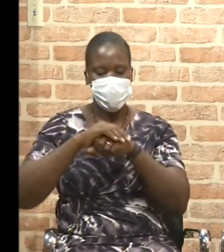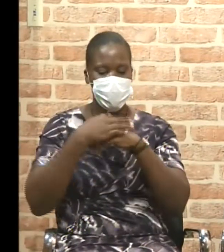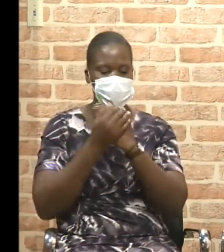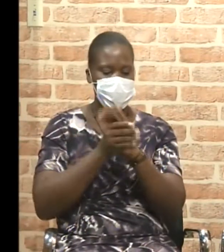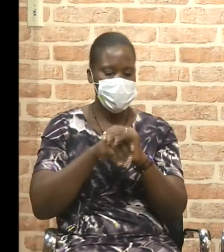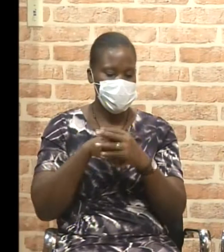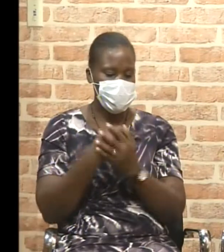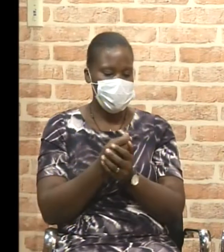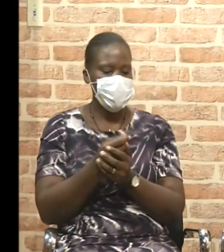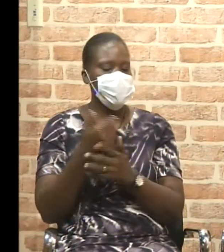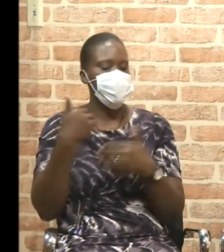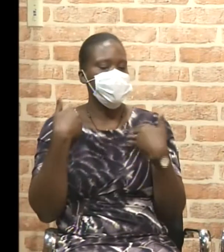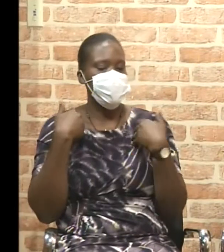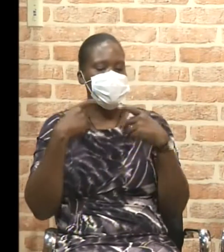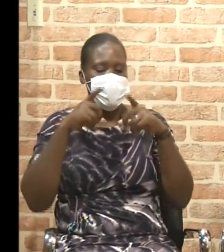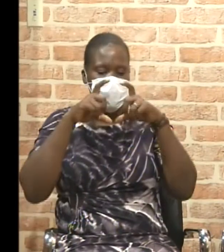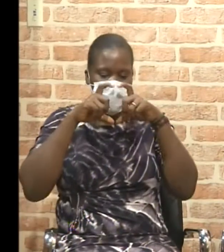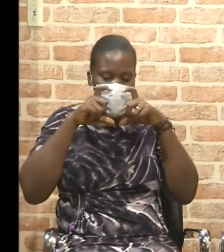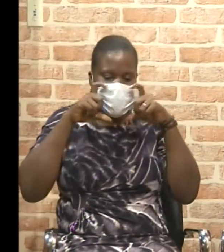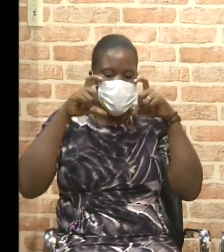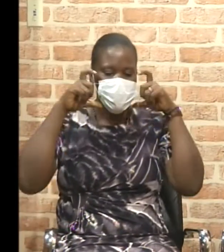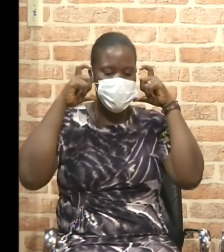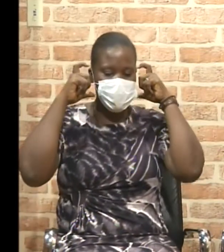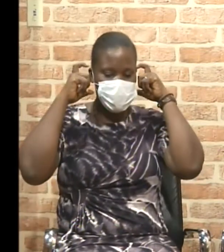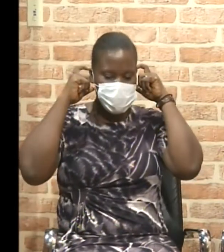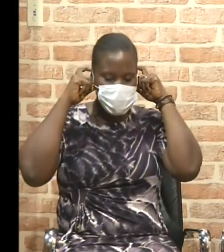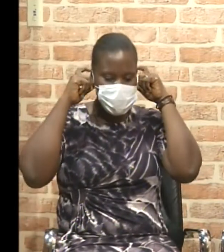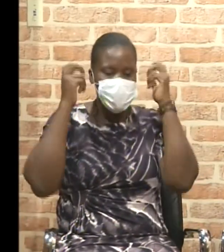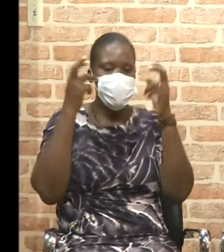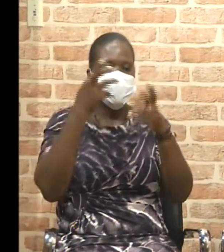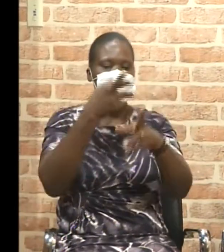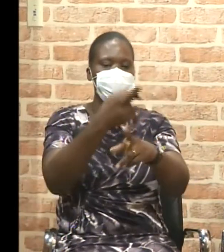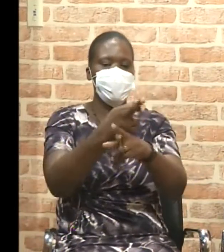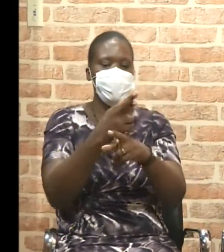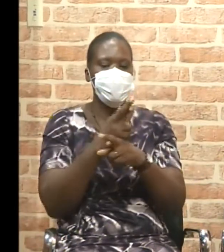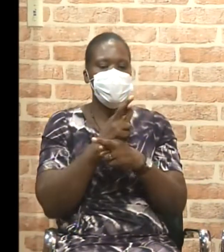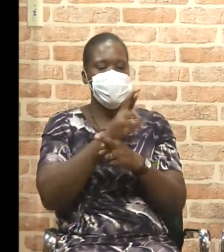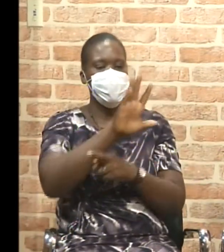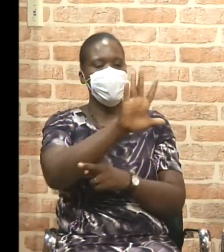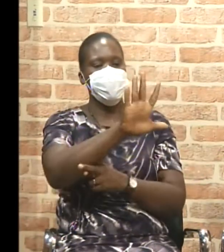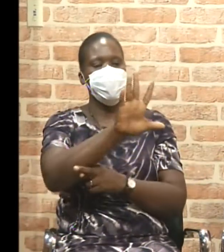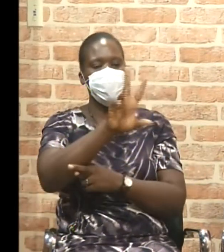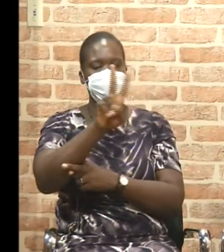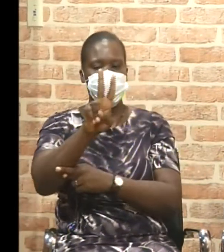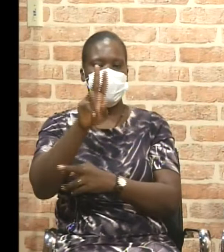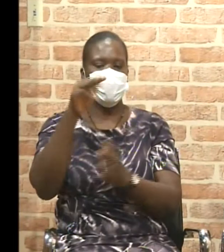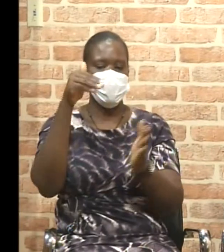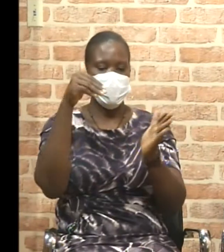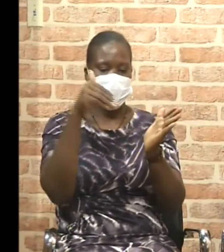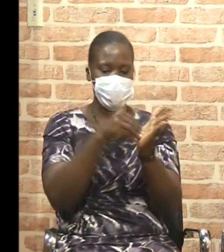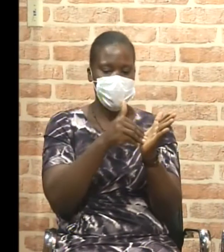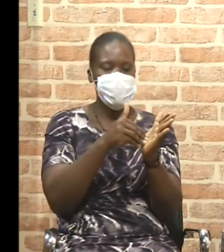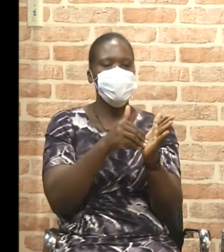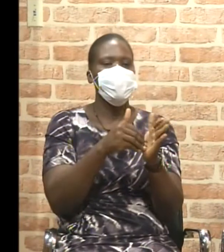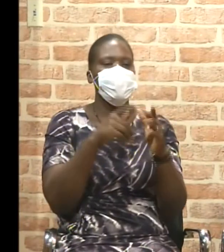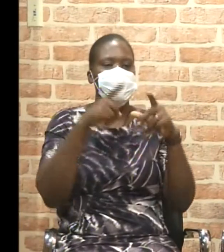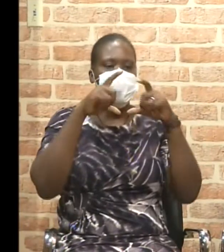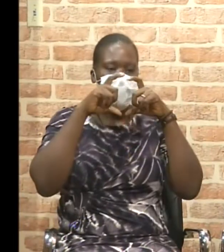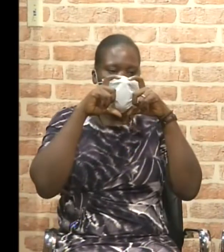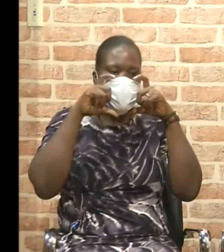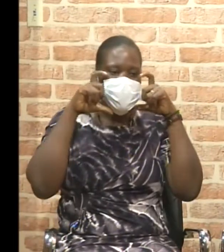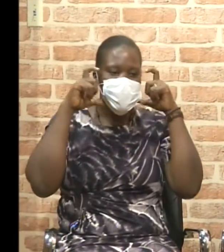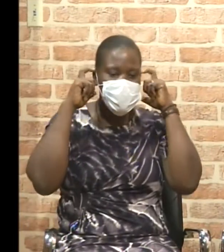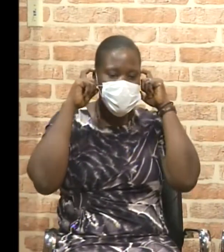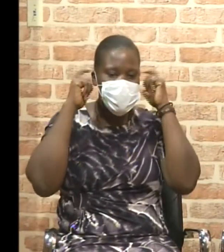exemple gain un port de masque obligatoire nous recevons un total 52 000 masques et que